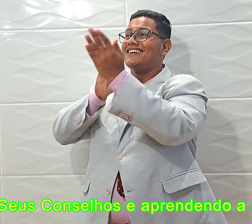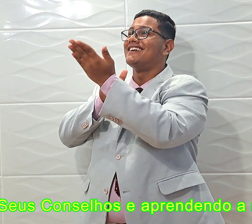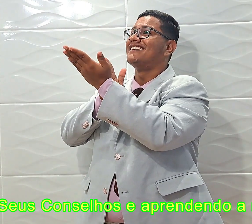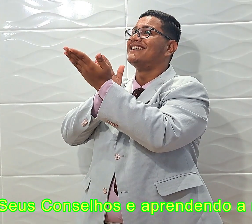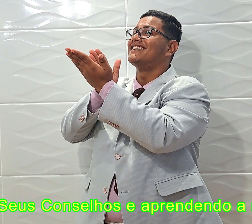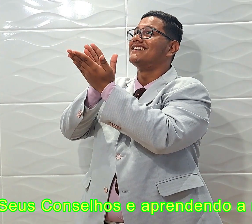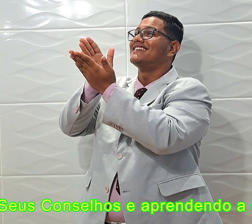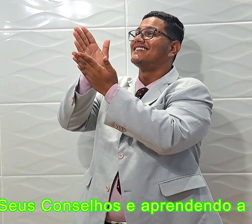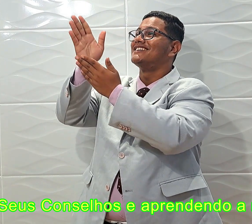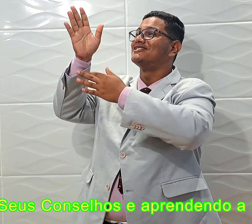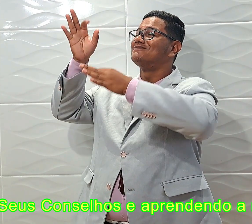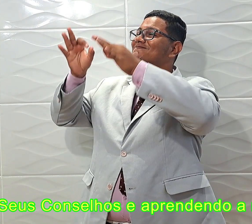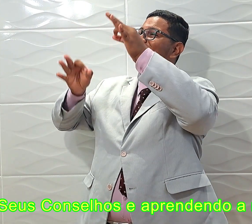nitidão